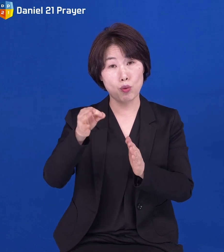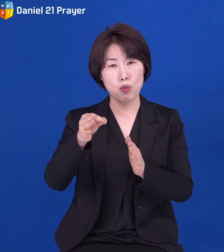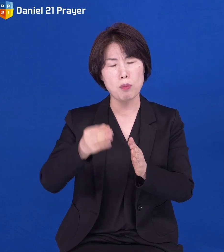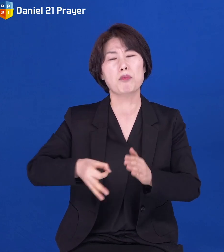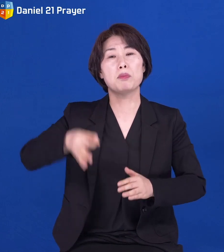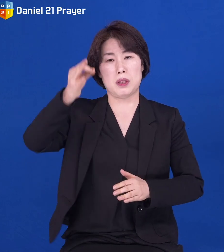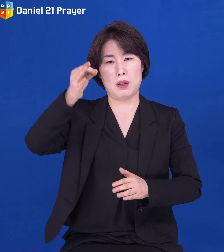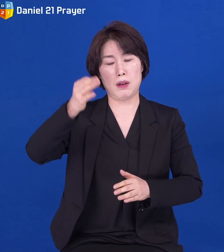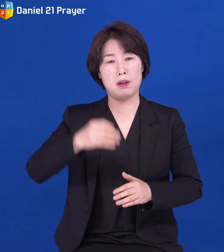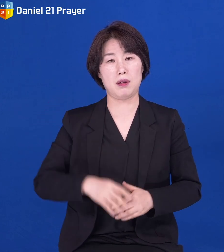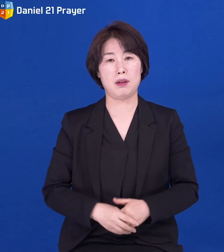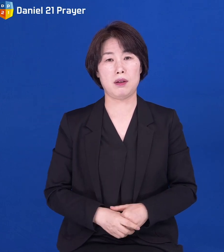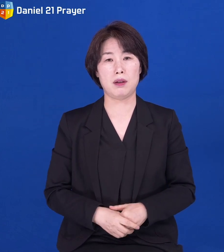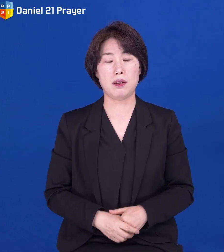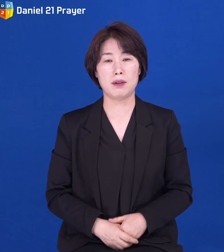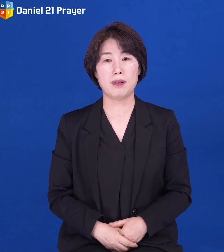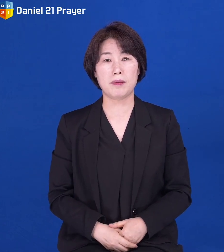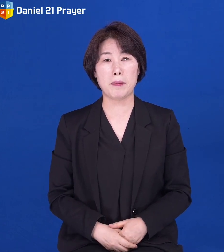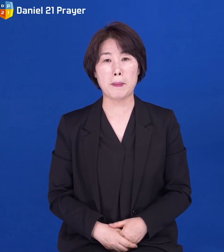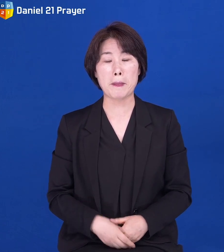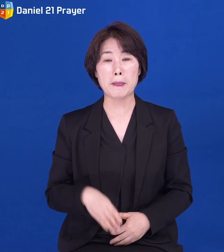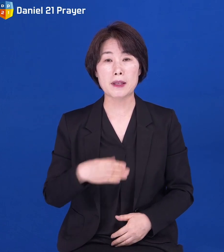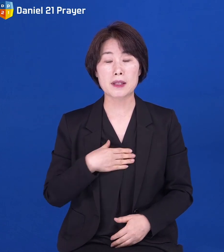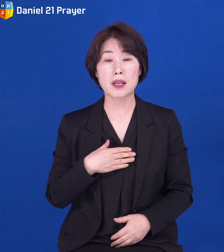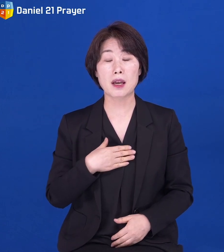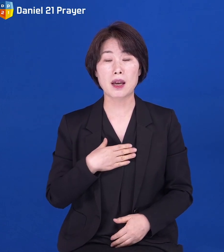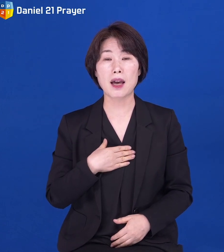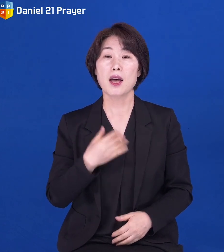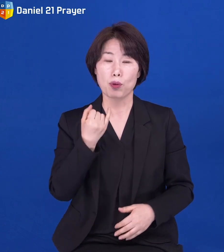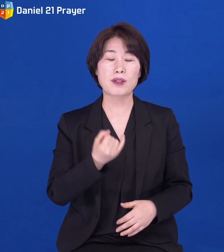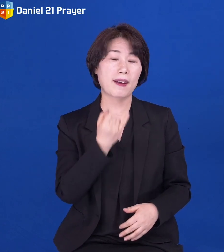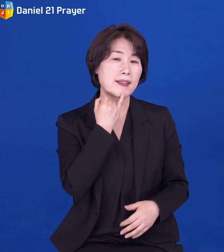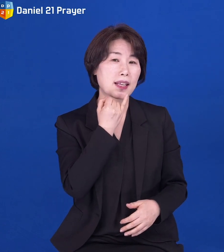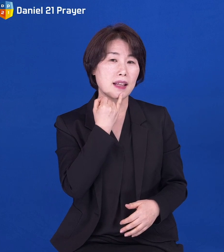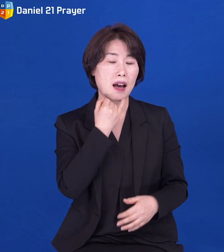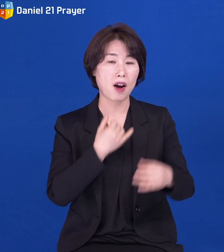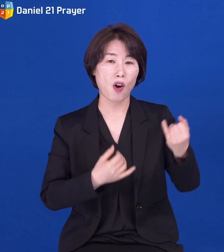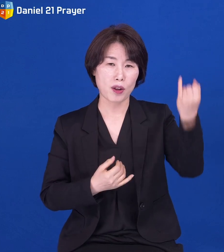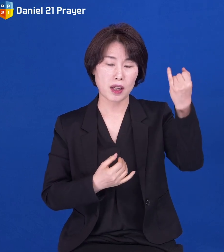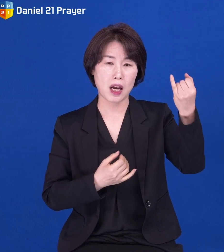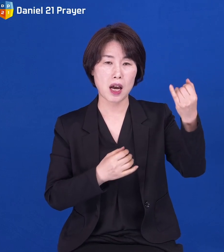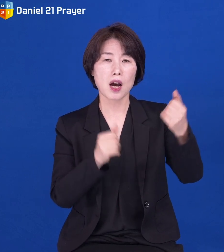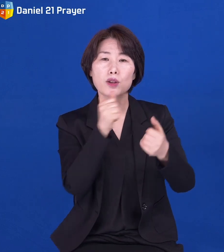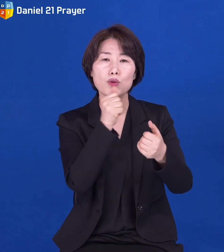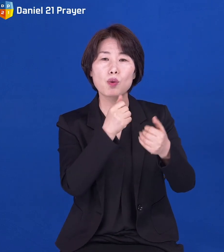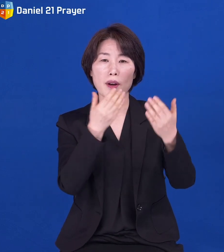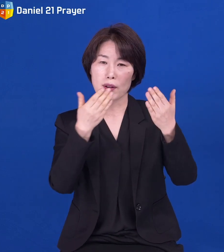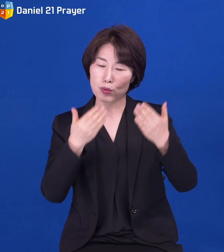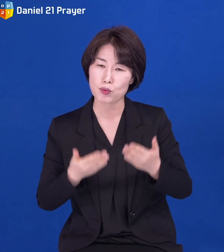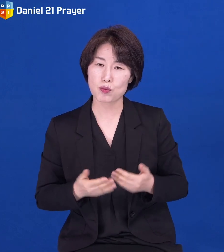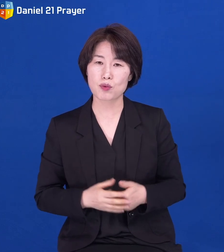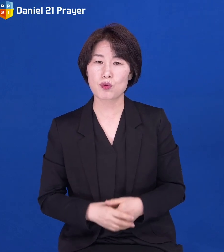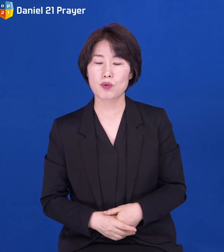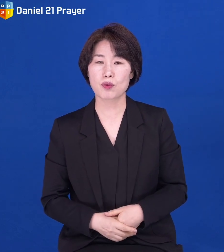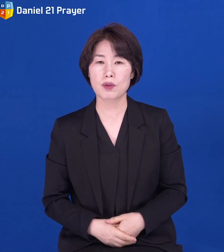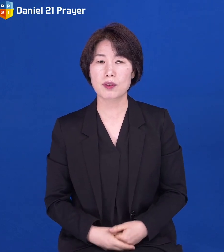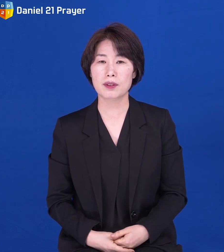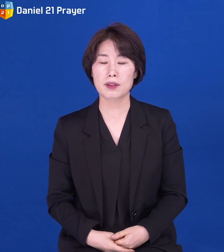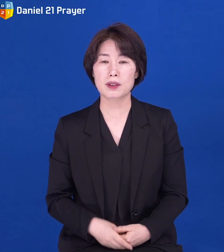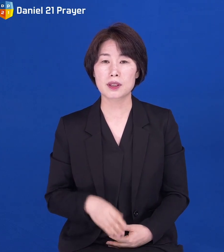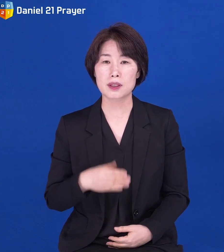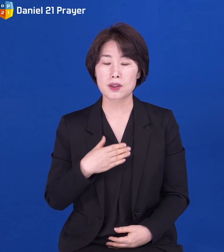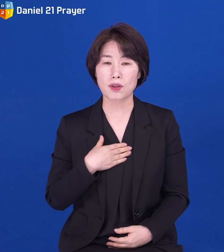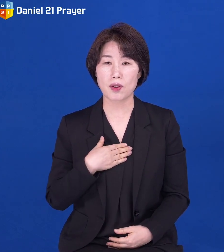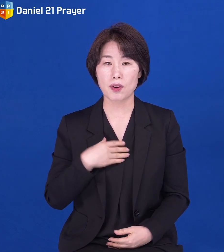있는데 내 여동생이 되게 괜찮다. 그래가지고 이제 저를 소개시켜 주셨어요. 그래갖고 저를 보자마자 언니가 이제 그럼 내가 이